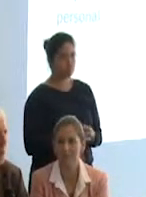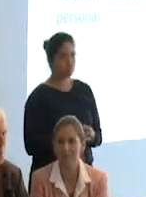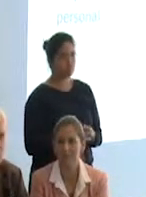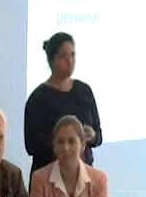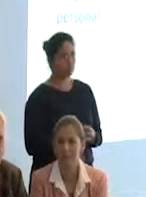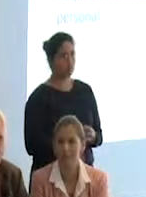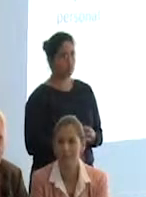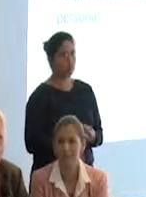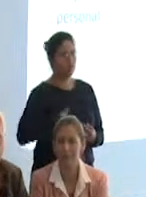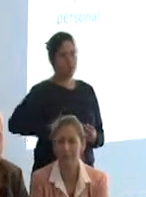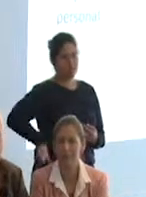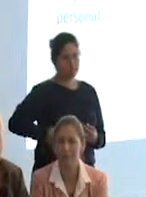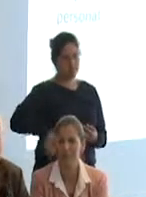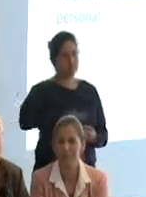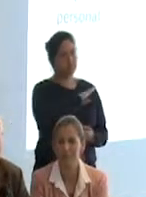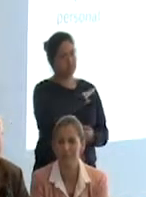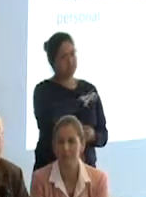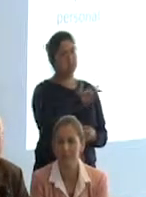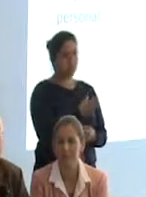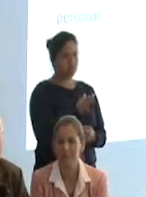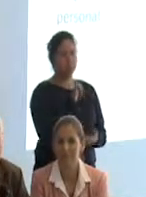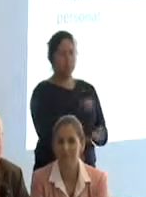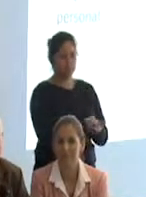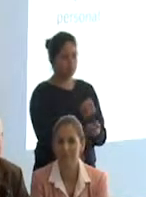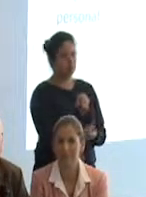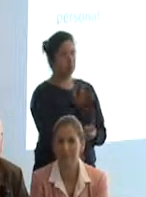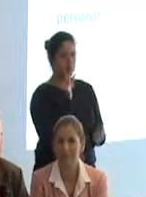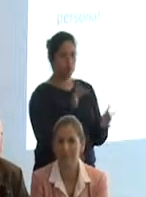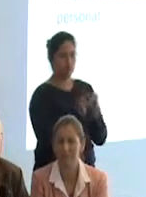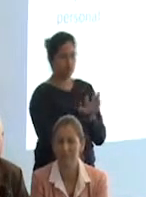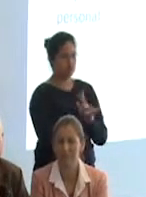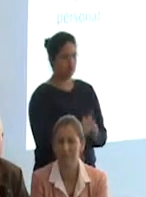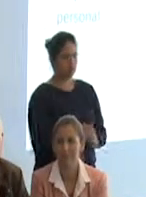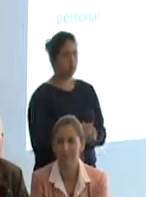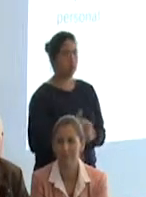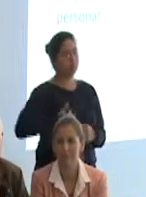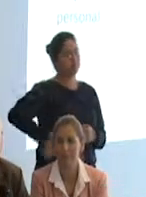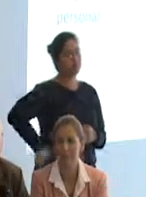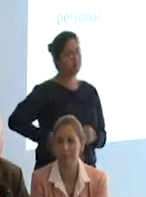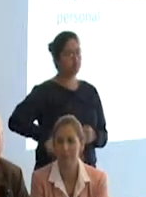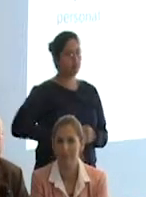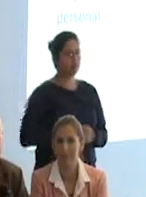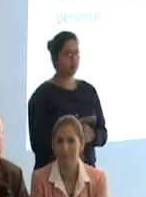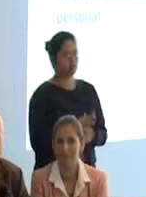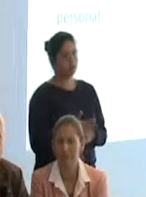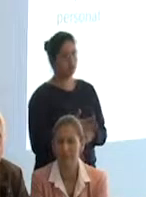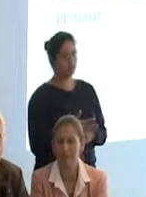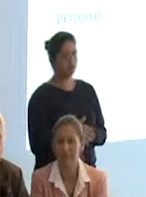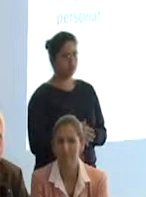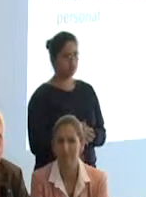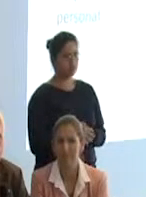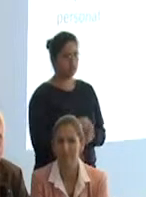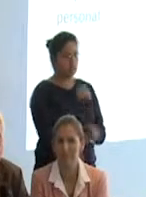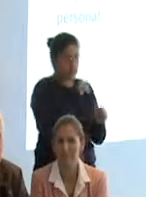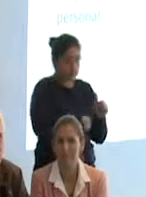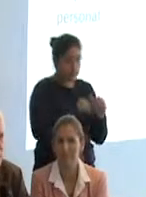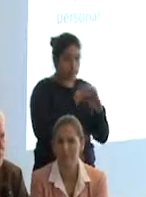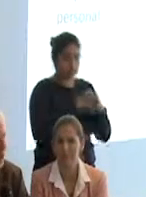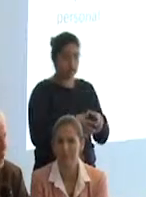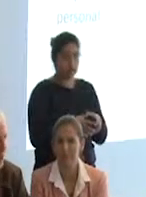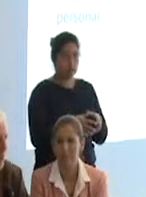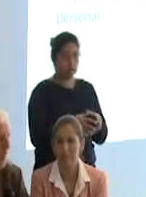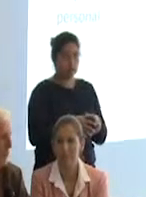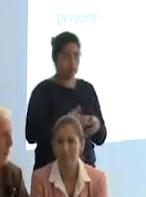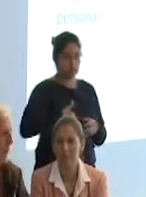Que en primaria y en bachillerato es más o menos el mismo número de estudiantes. En primaria tiene más o menos, cada clase,